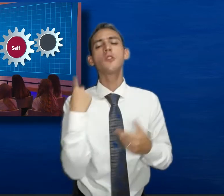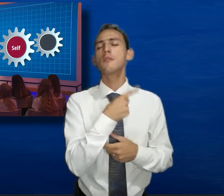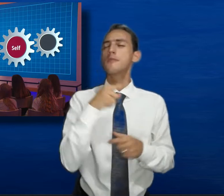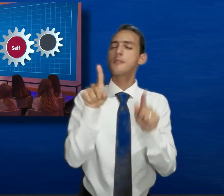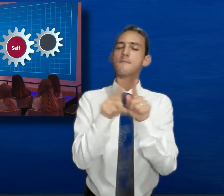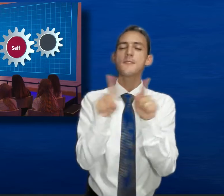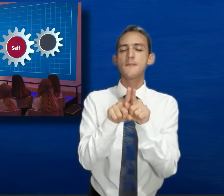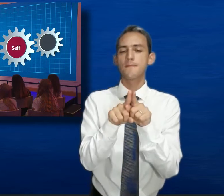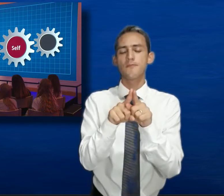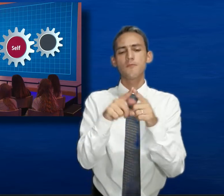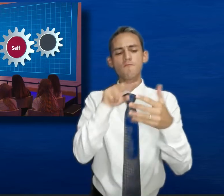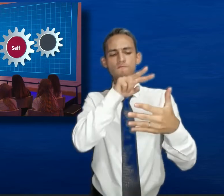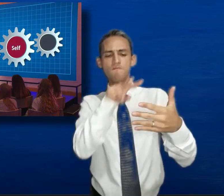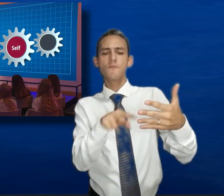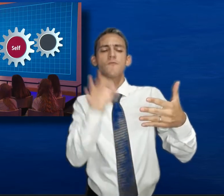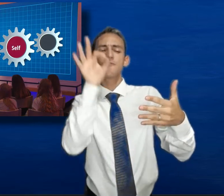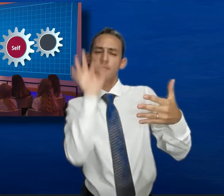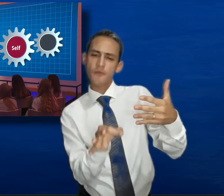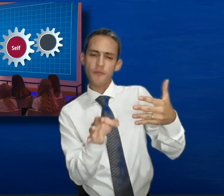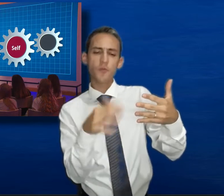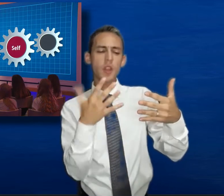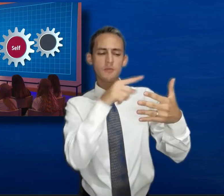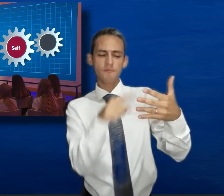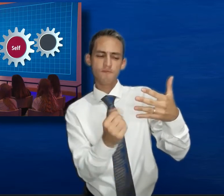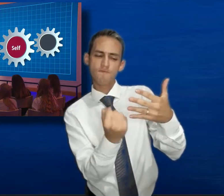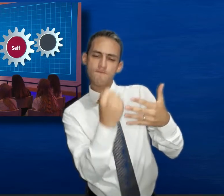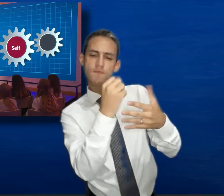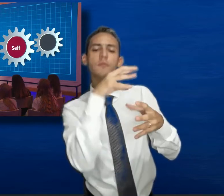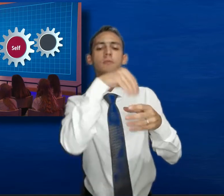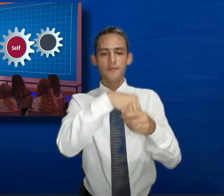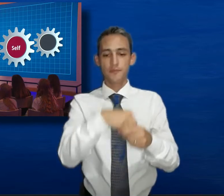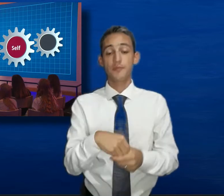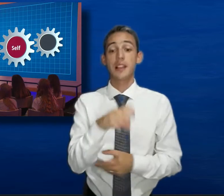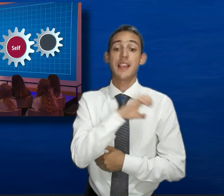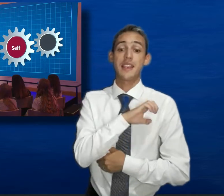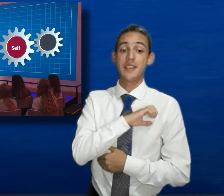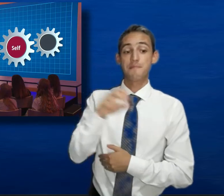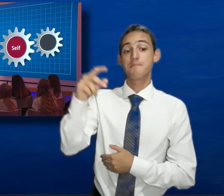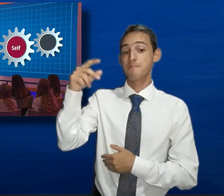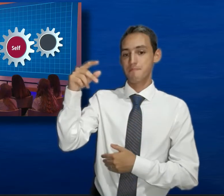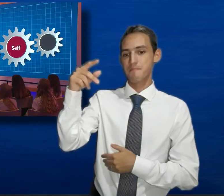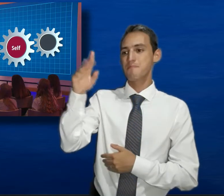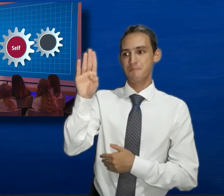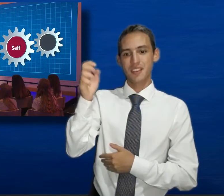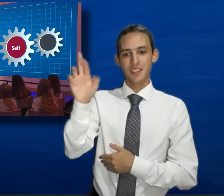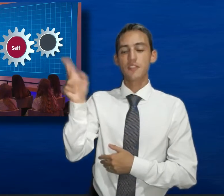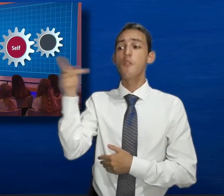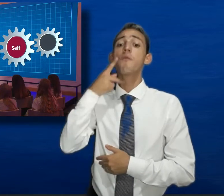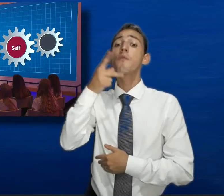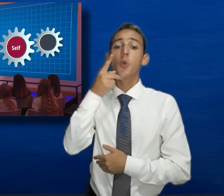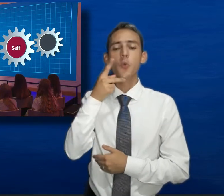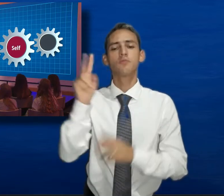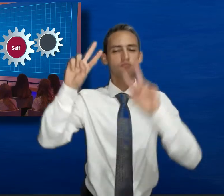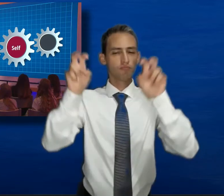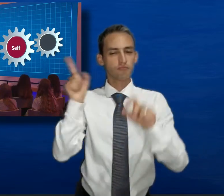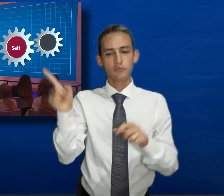nossa vida, nós precisamos colocar isso na perspectiva certa. O elder Bednar resumiu